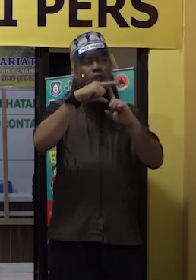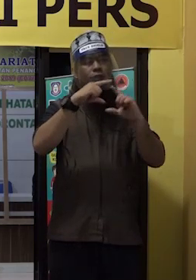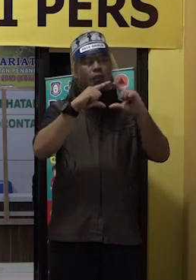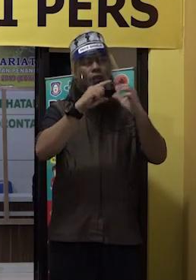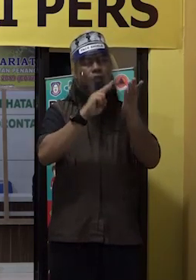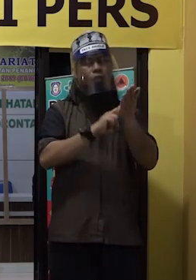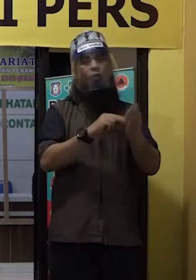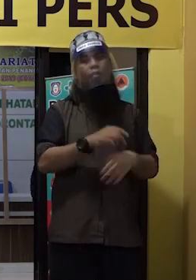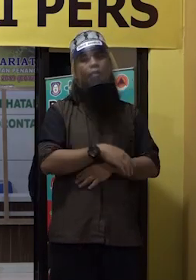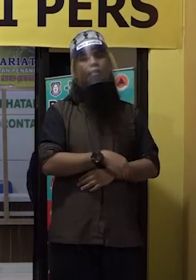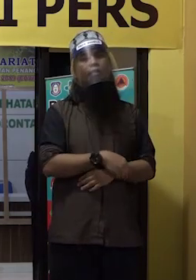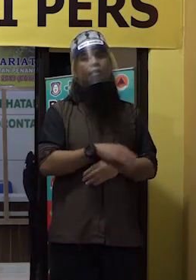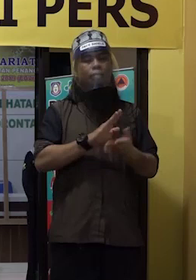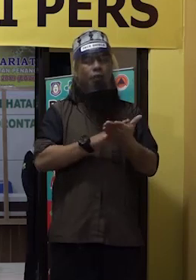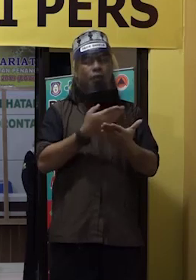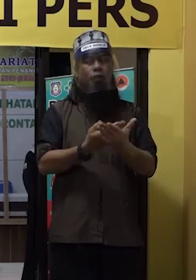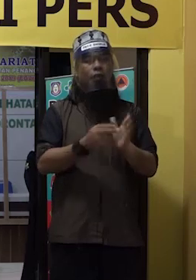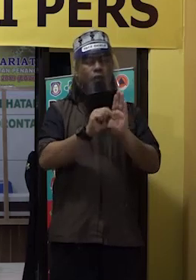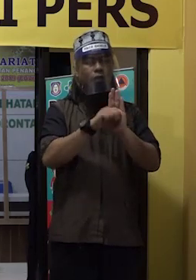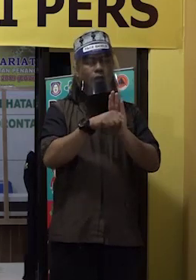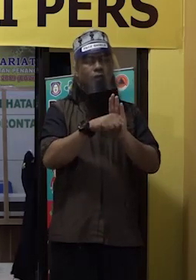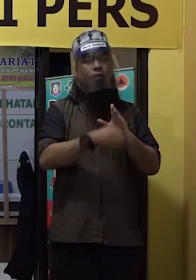yang sudah ada. Jadi